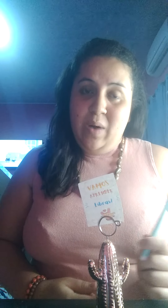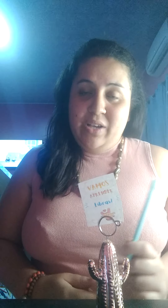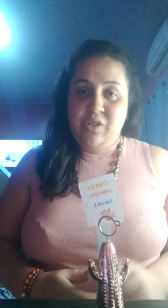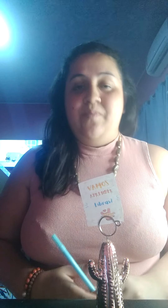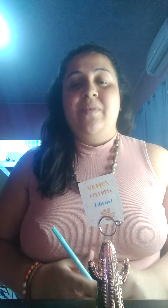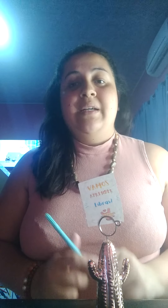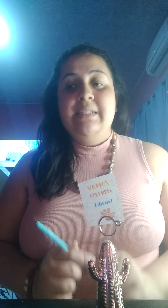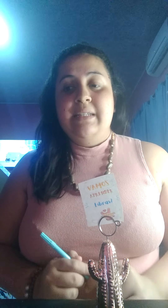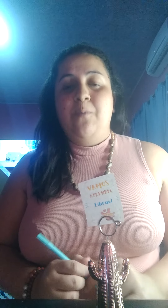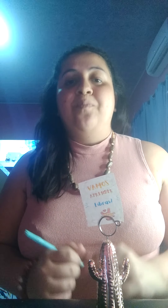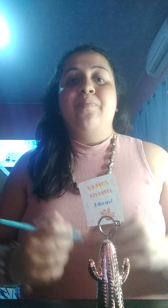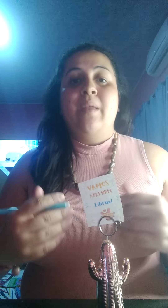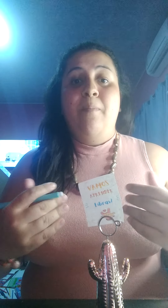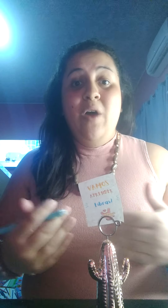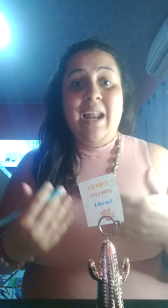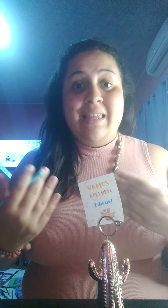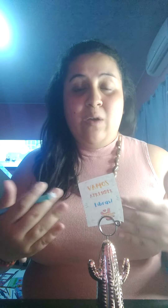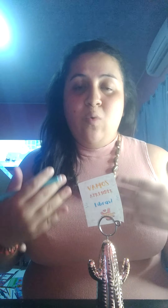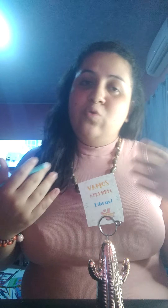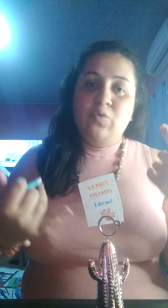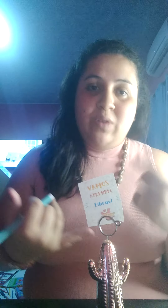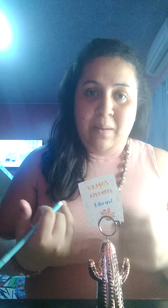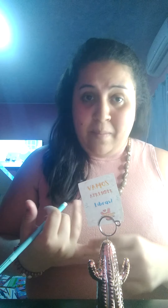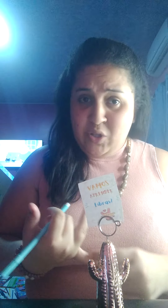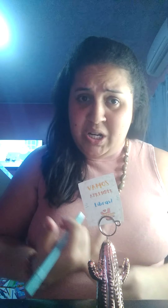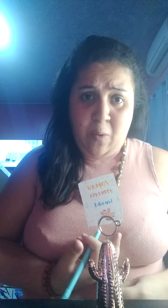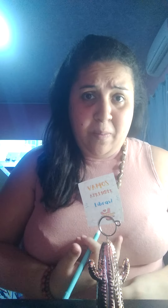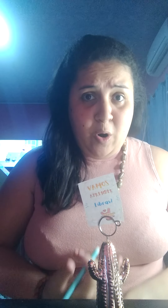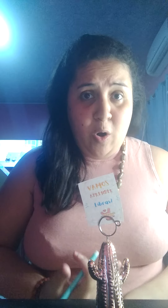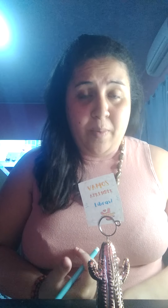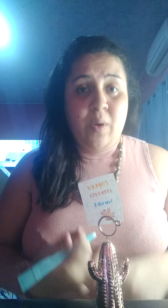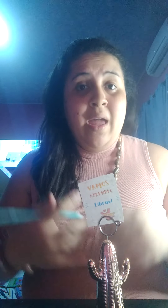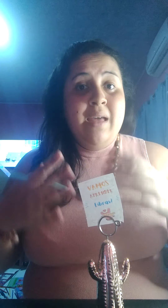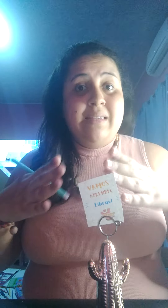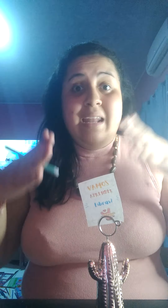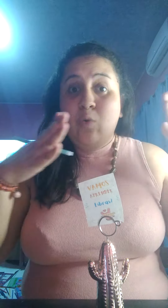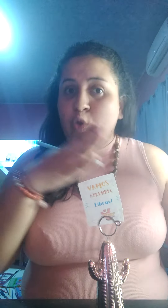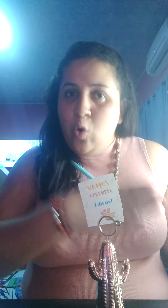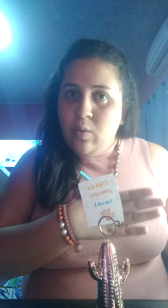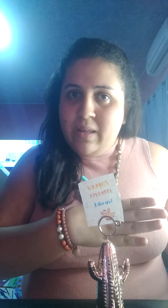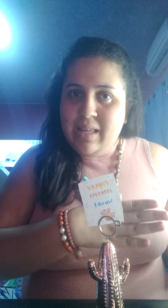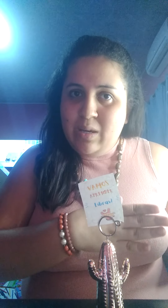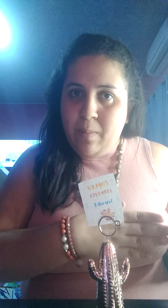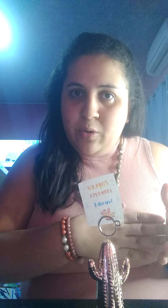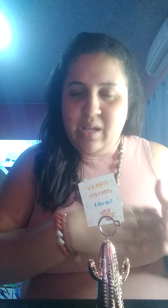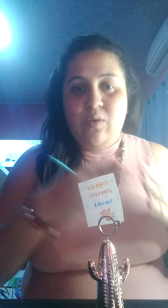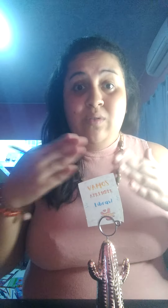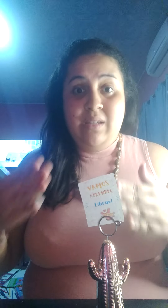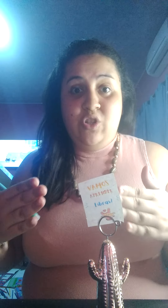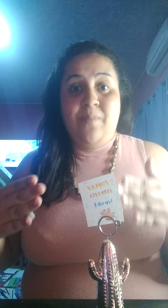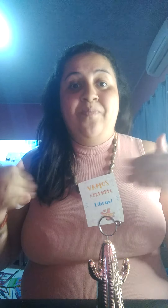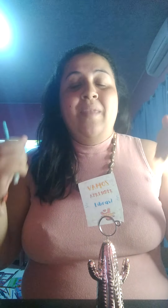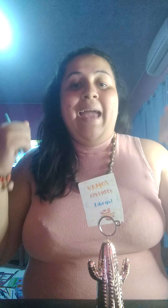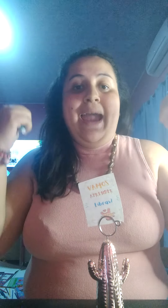linguagem. Então, por ela ter um conjunto gramatical próprio, ser autônoma da língua portuguesa, ou seja,